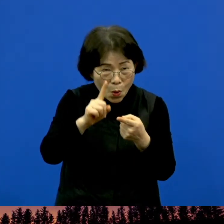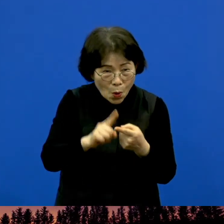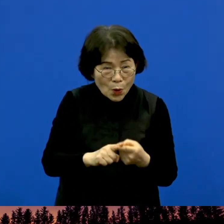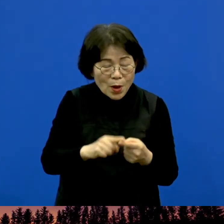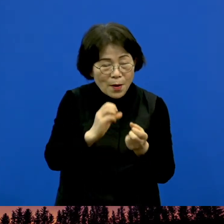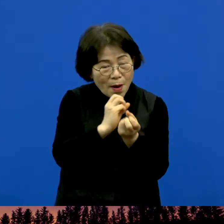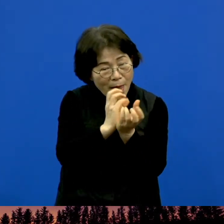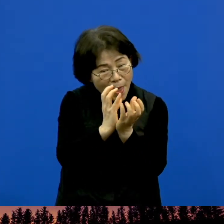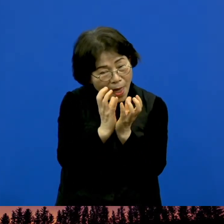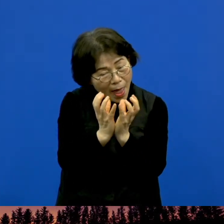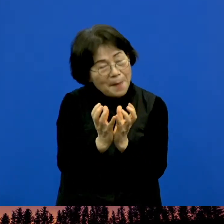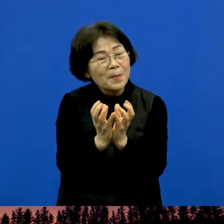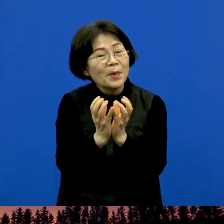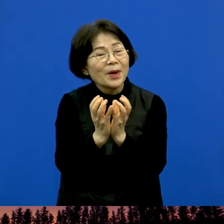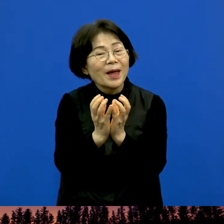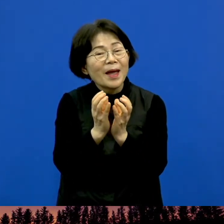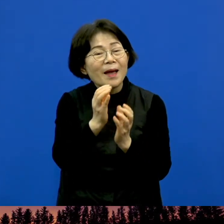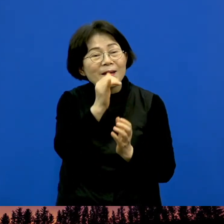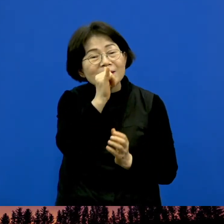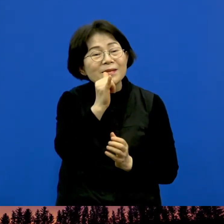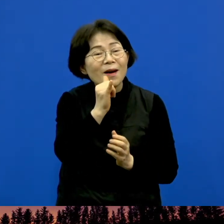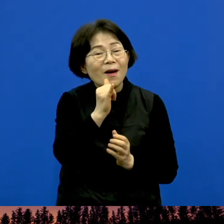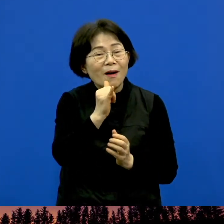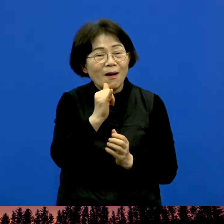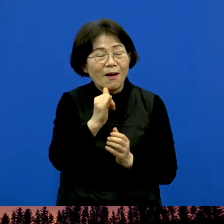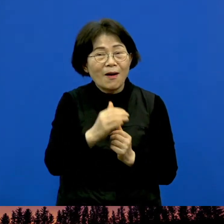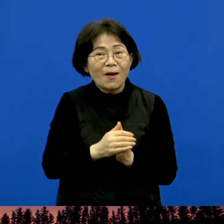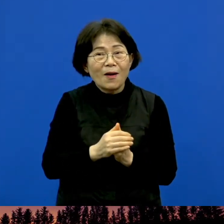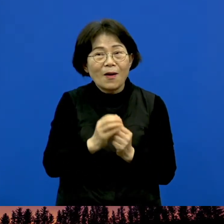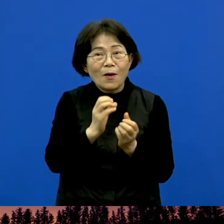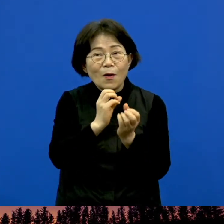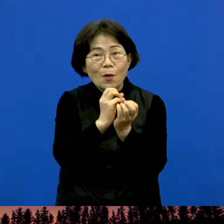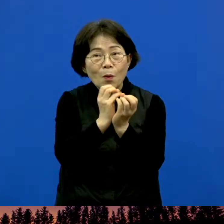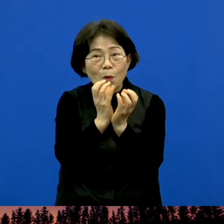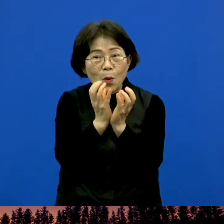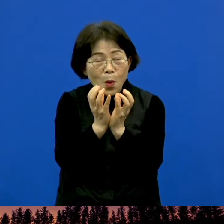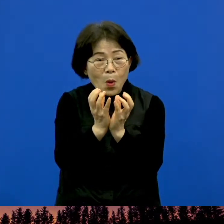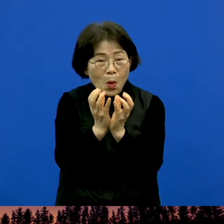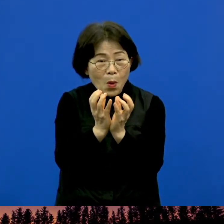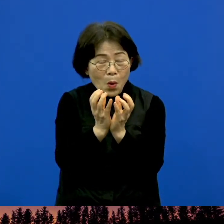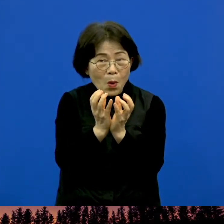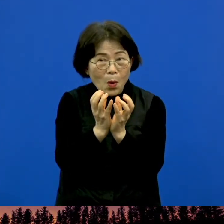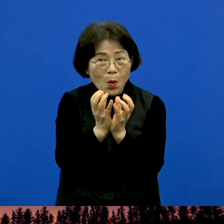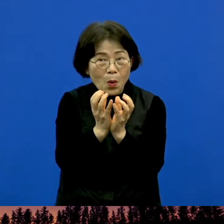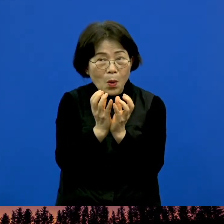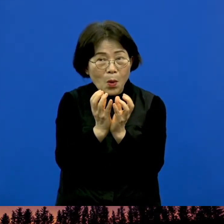있더라고. 물에 꽃을 뽑은 거 아니에요. 그러니까 물에